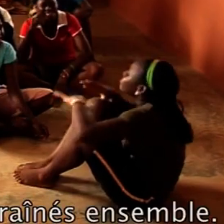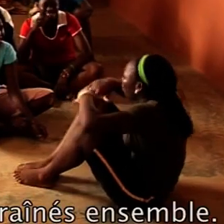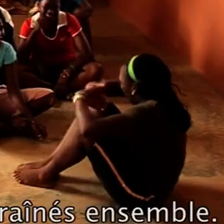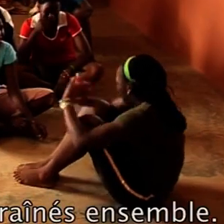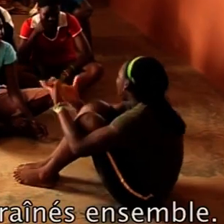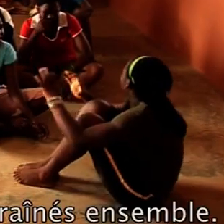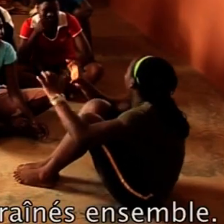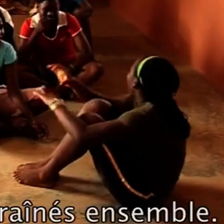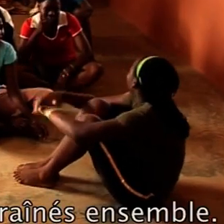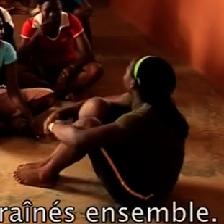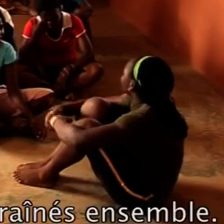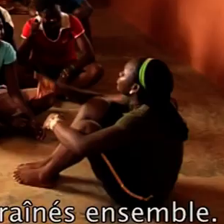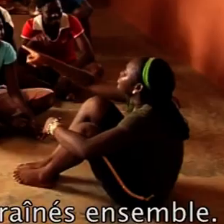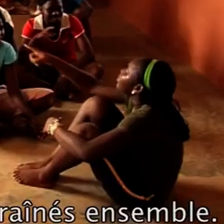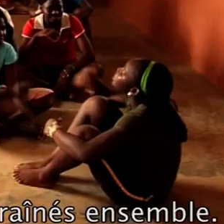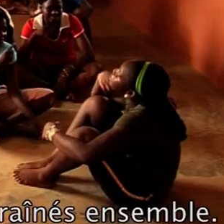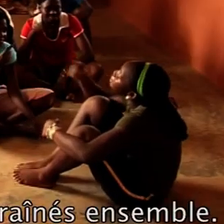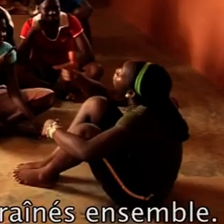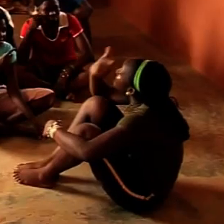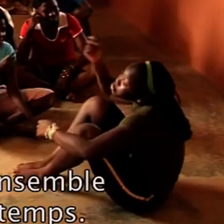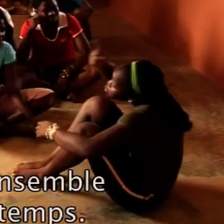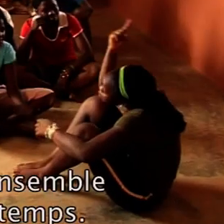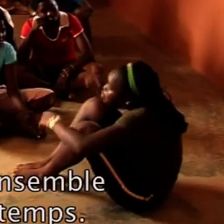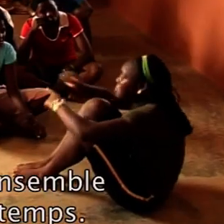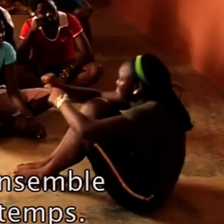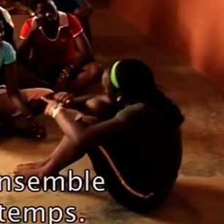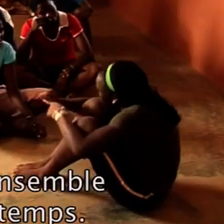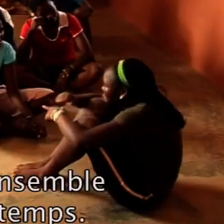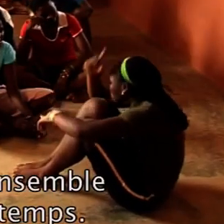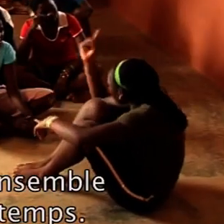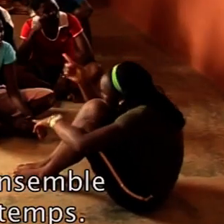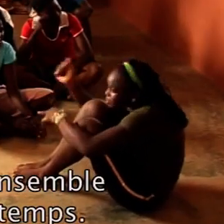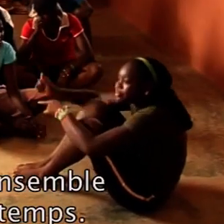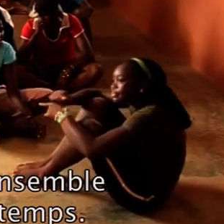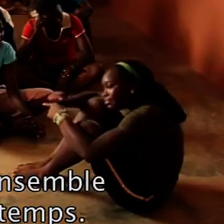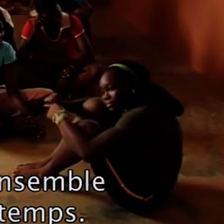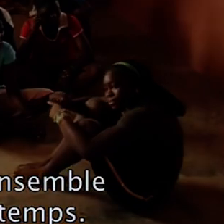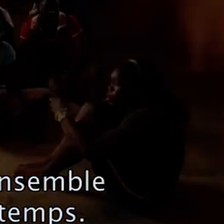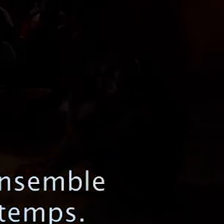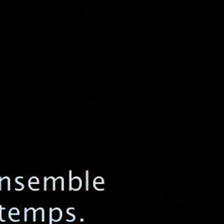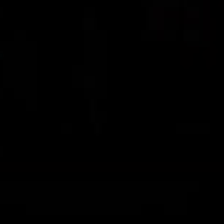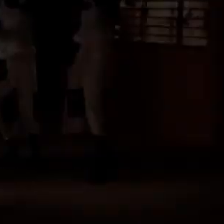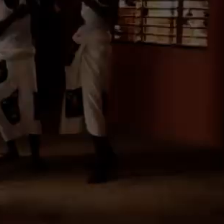C'est parce qu'on a eu à faire beaucoup d'entraînements ensemble. On travaille ensemble depuis longtemps.